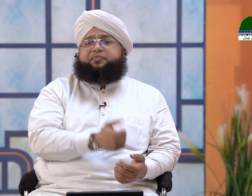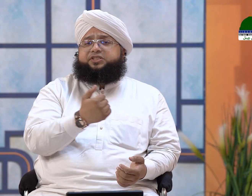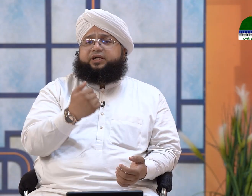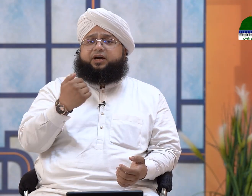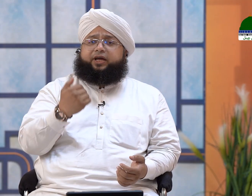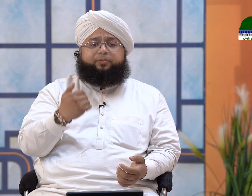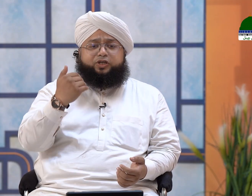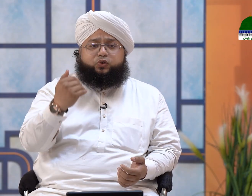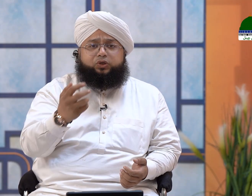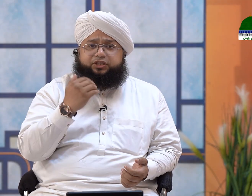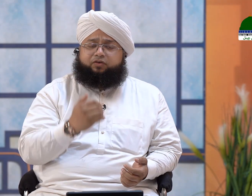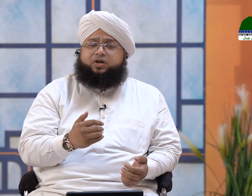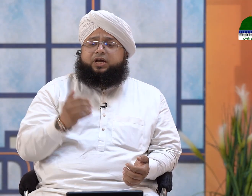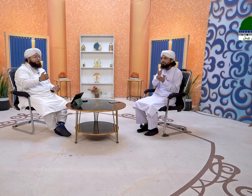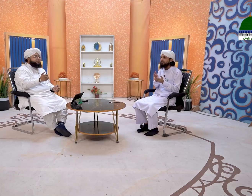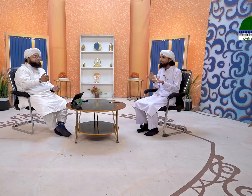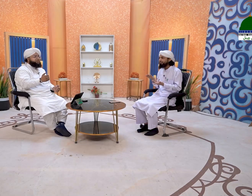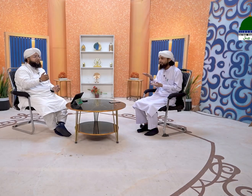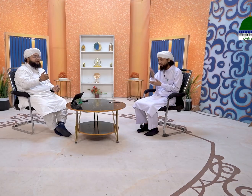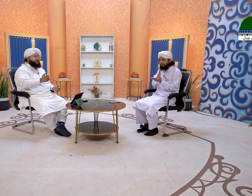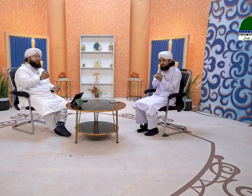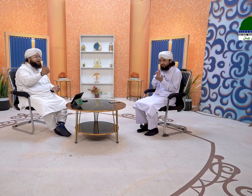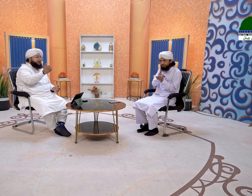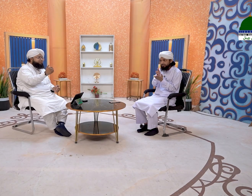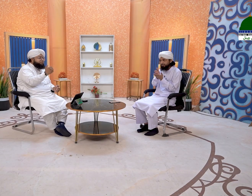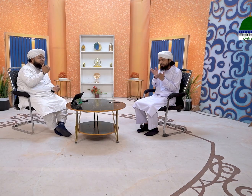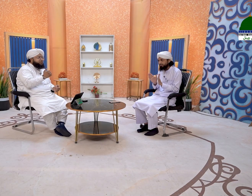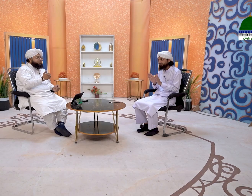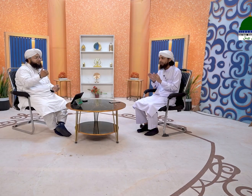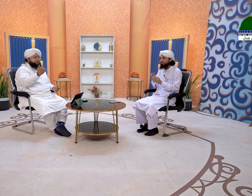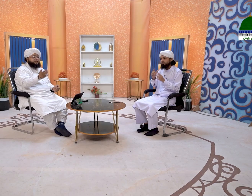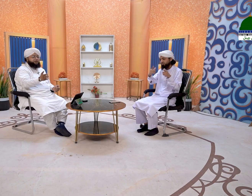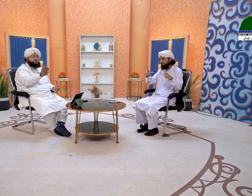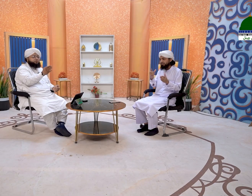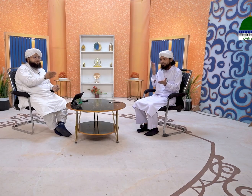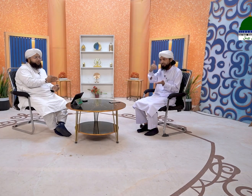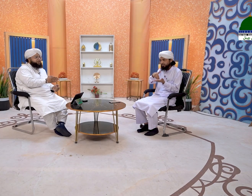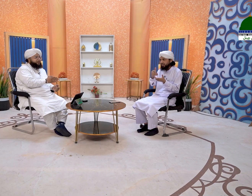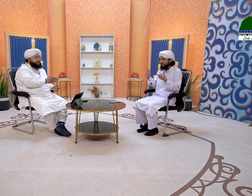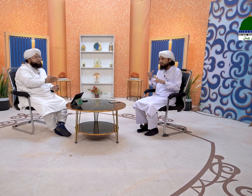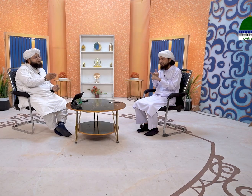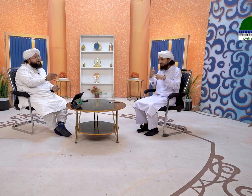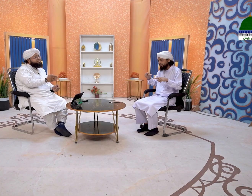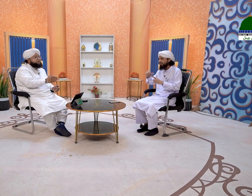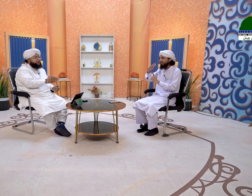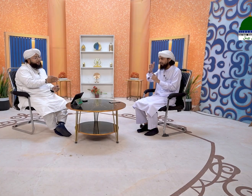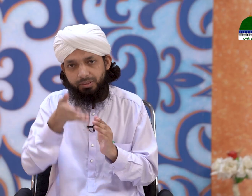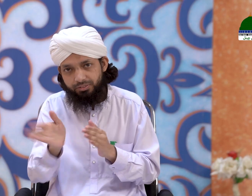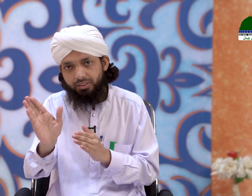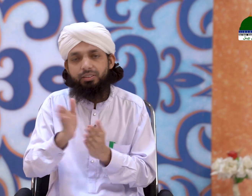چل رہا ہے آپ کے اسکول کی طرف، آپ کا سفر چل رہا ہے آپ کی منزل کی طرف، ایک شہر سے دوسرے شہر جا رہے ہیں، آپ کسی کام سے جا رہے ہیں، آپ اپنے